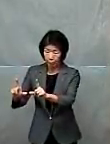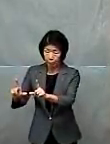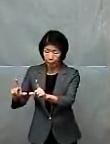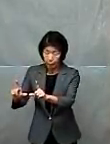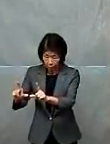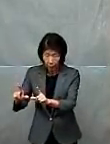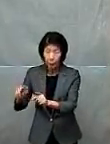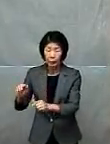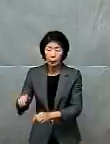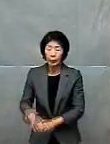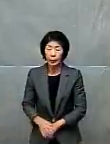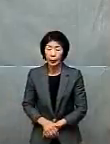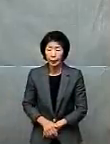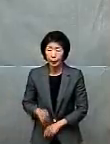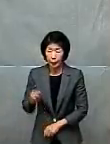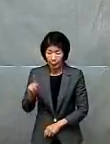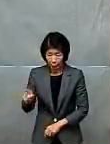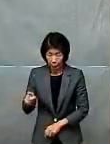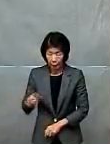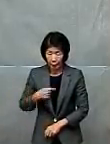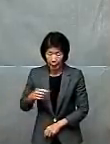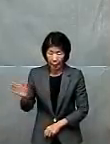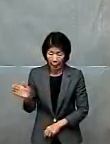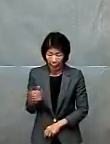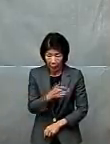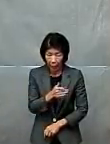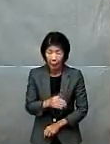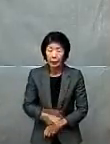になると思うんですが、こちら側からの